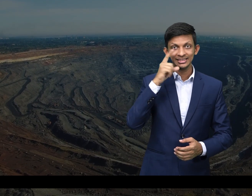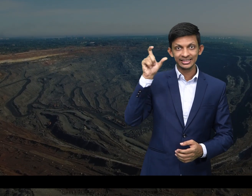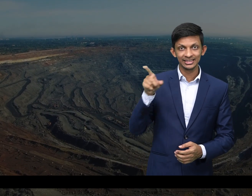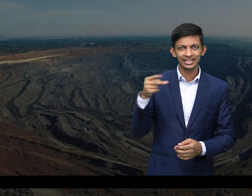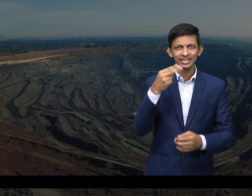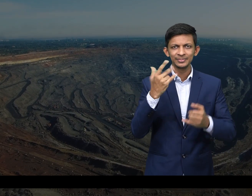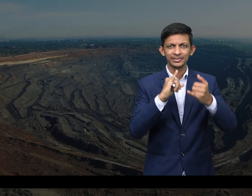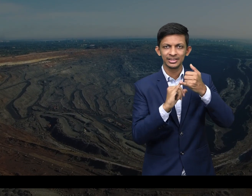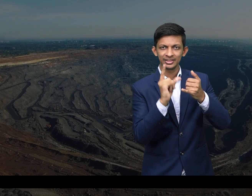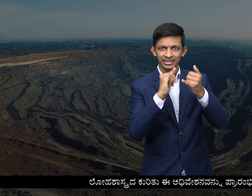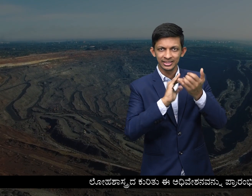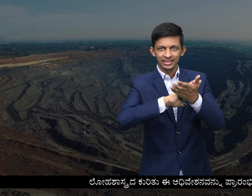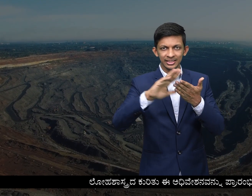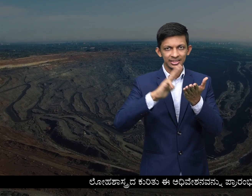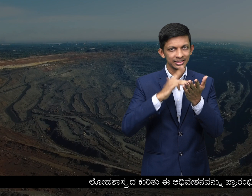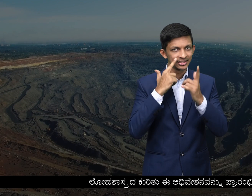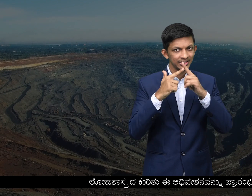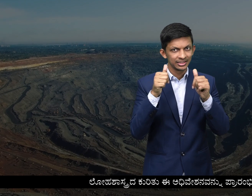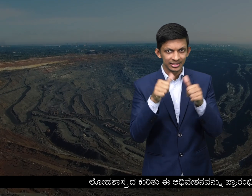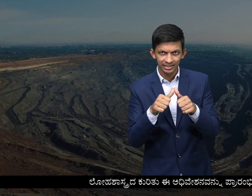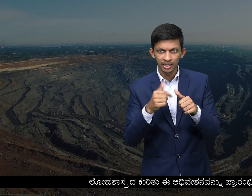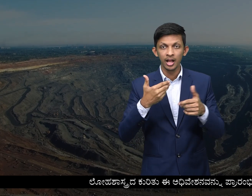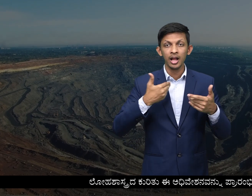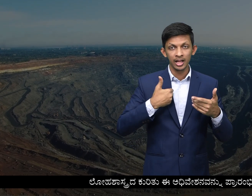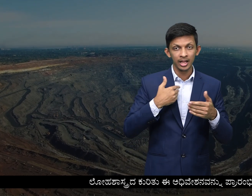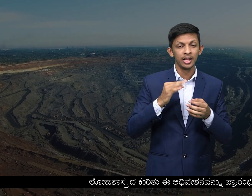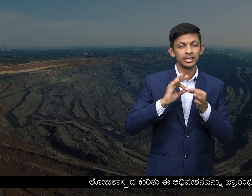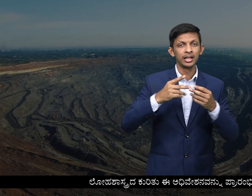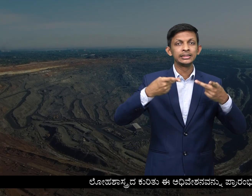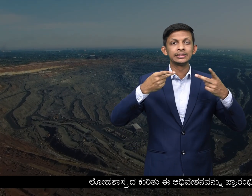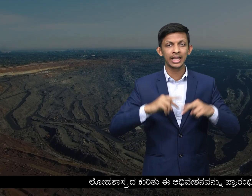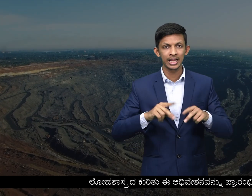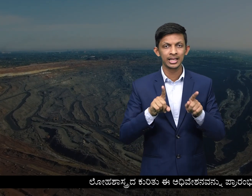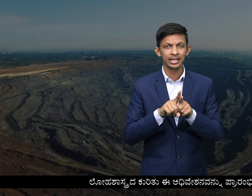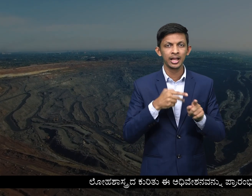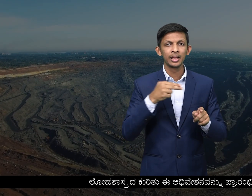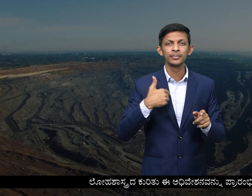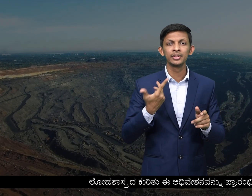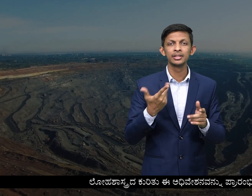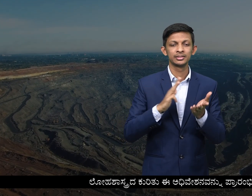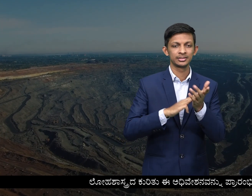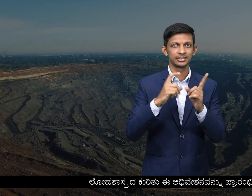ನಾನು ಪುಷ್ಪಾ ಮುರುಗೇಶ್ ಕುಳೇದ್ ಮತ್ತು ಲೋಹಶಾಸ್ತ್ರದ ಕುರಿತು ಈ ಅಧಿವೇಶನವನ್ನ ಪ್ರಾರಂಭಿಸೋಣ.